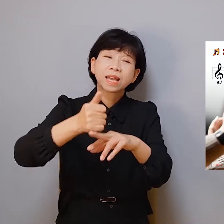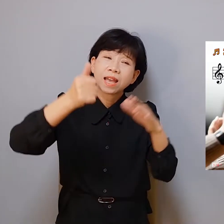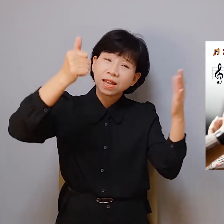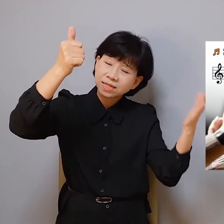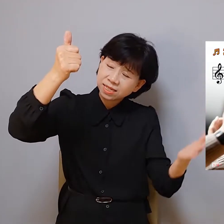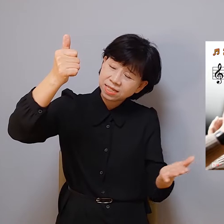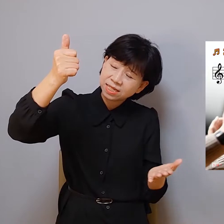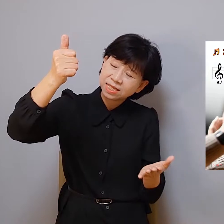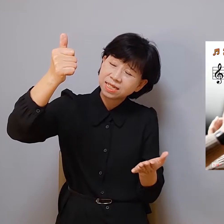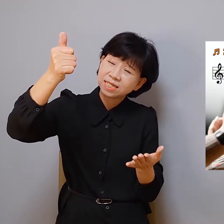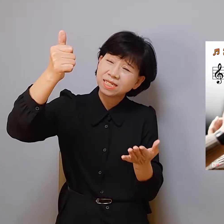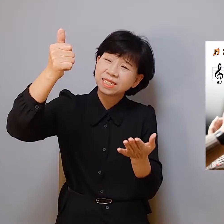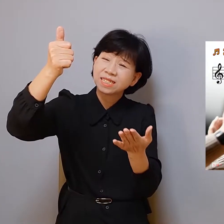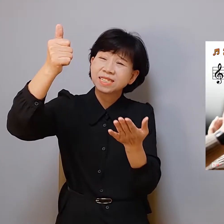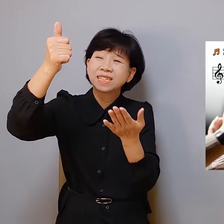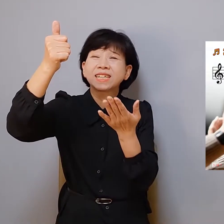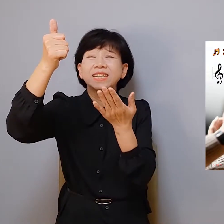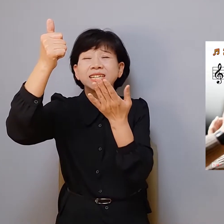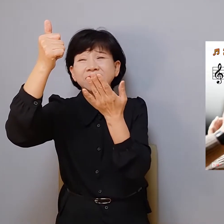왕께